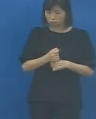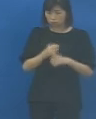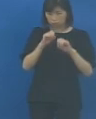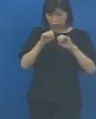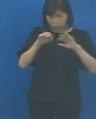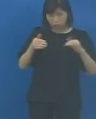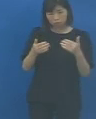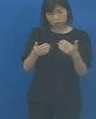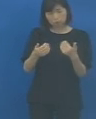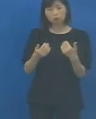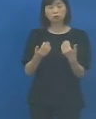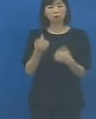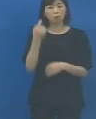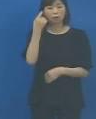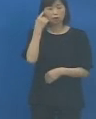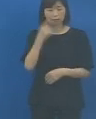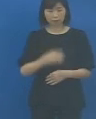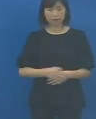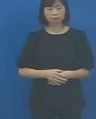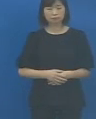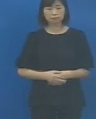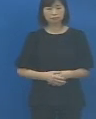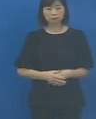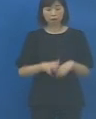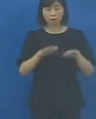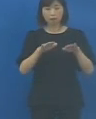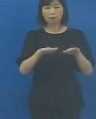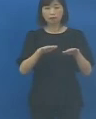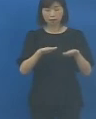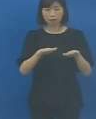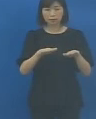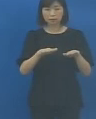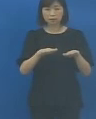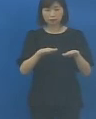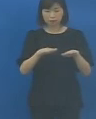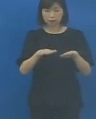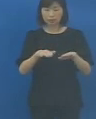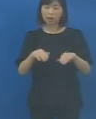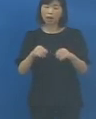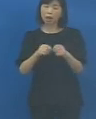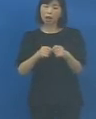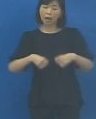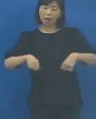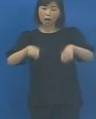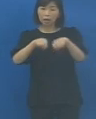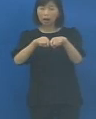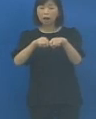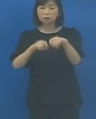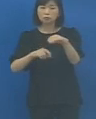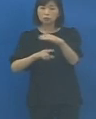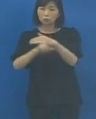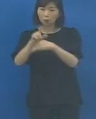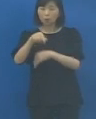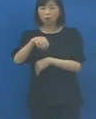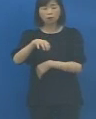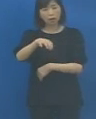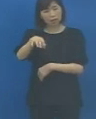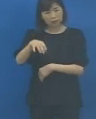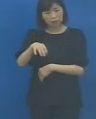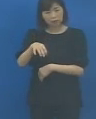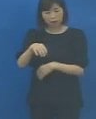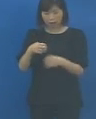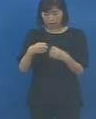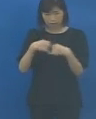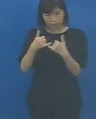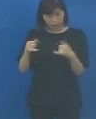います。まあ、現在、関東においては急な競り上がりを見せてい